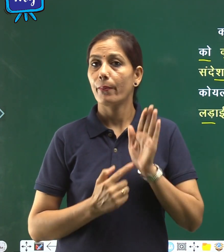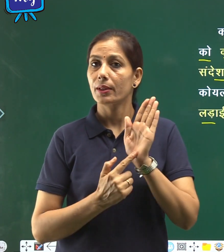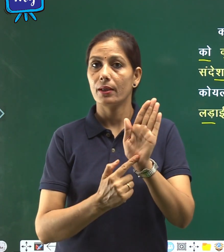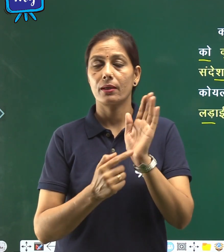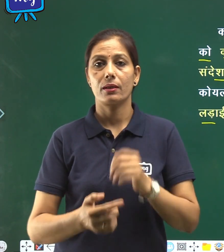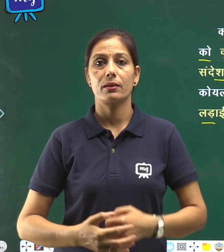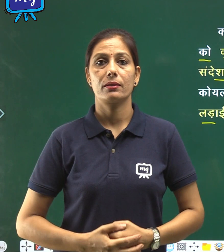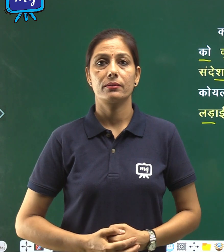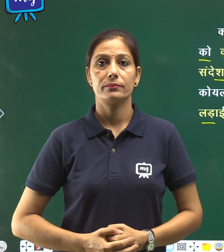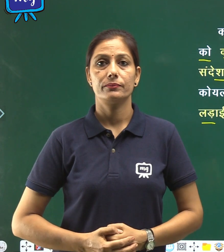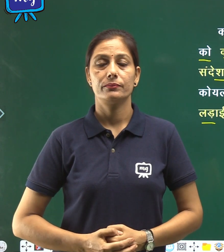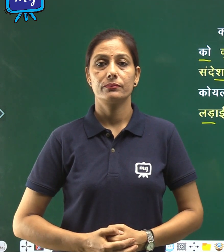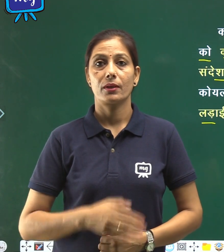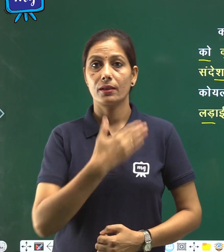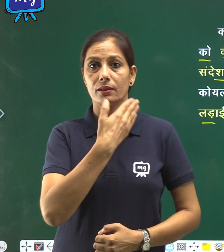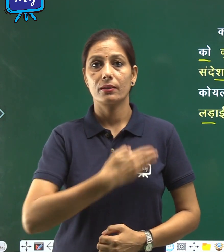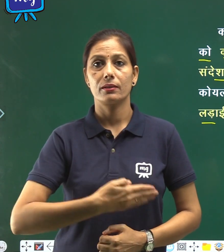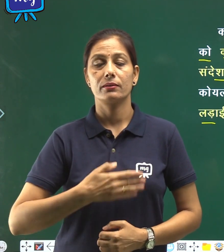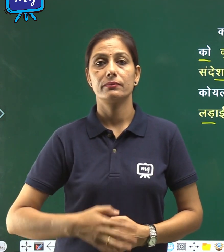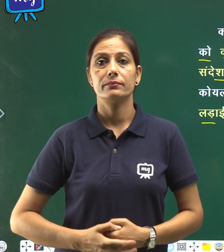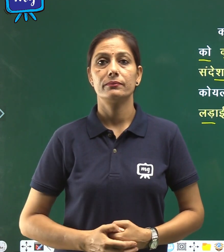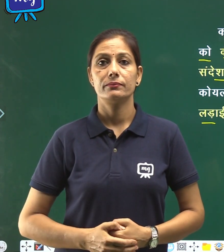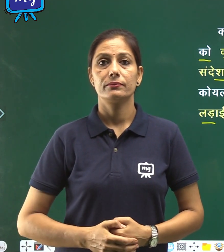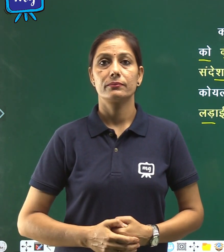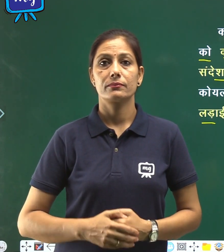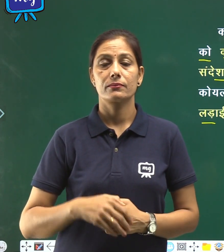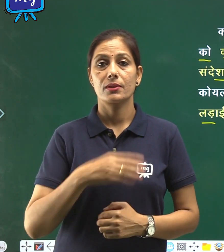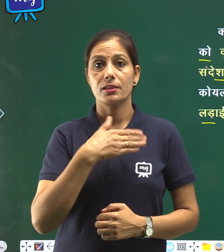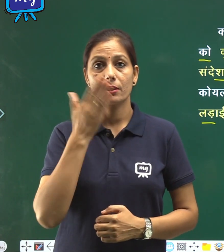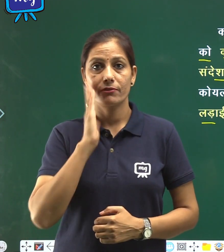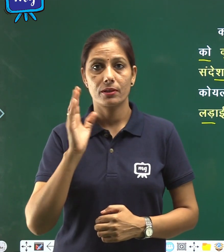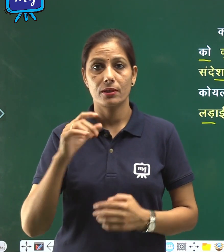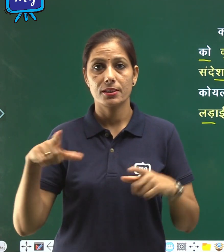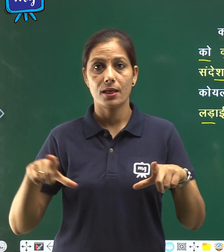बताया है। ये था इस कविता का सार।